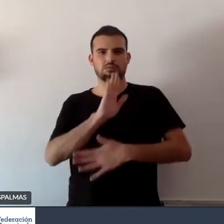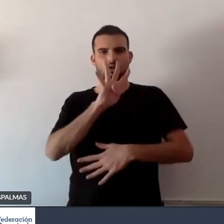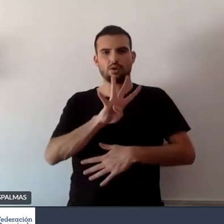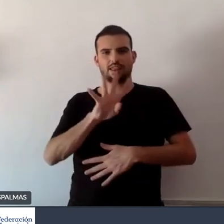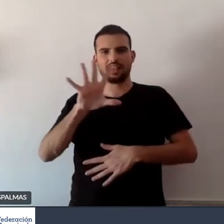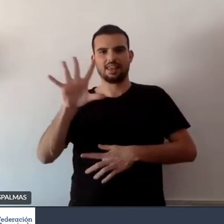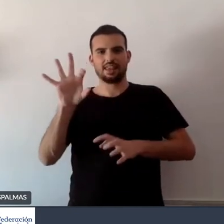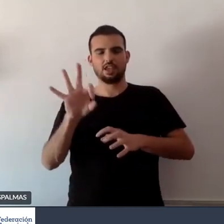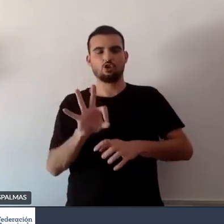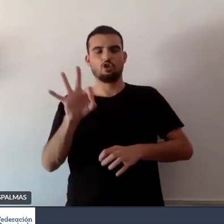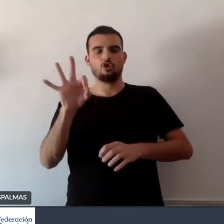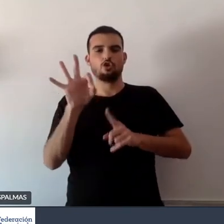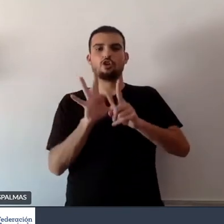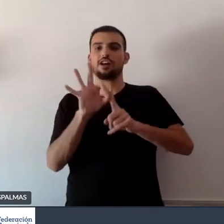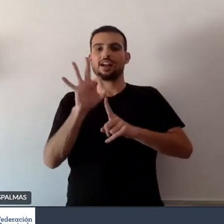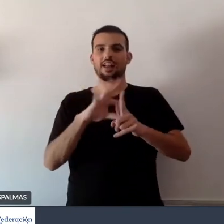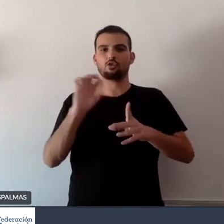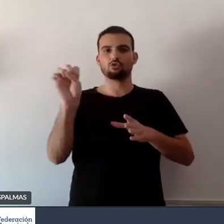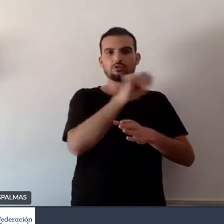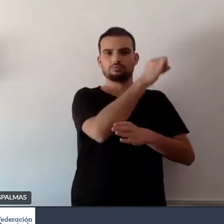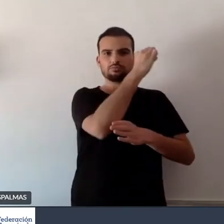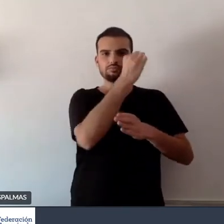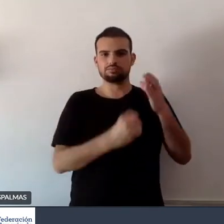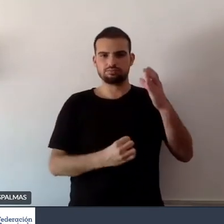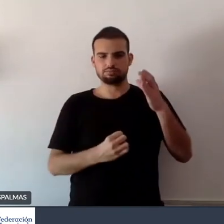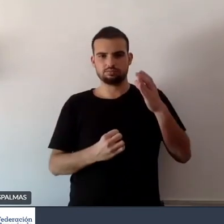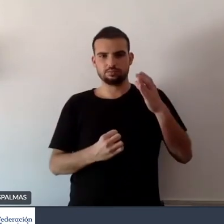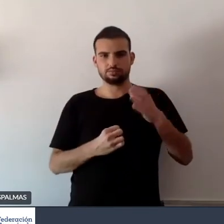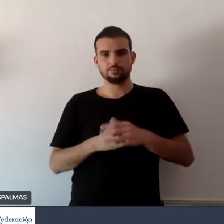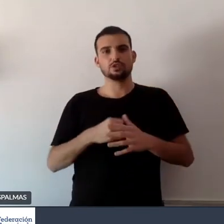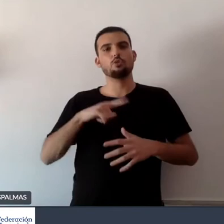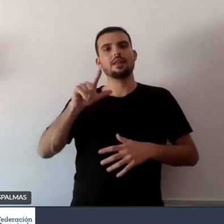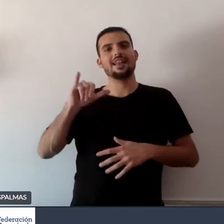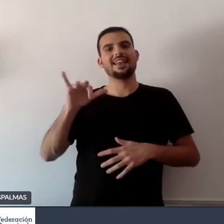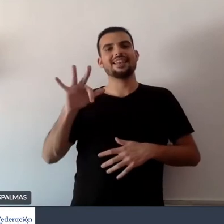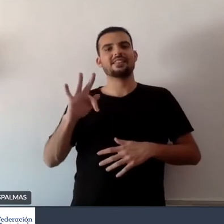hacia canasta y hay una subida del tirador hacia arriba, un lift.